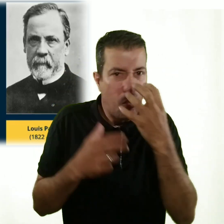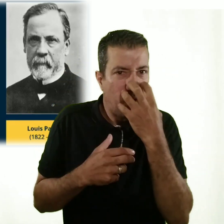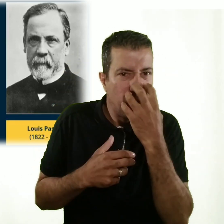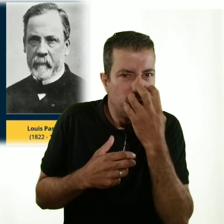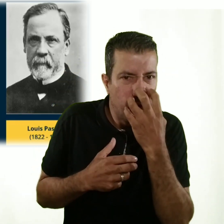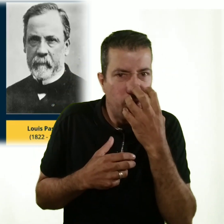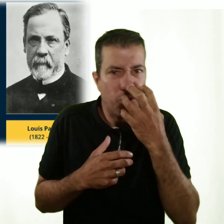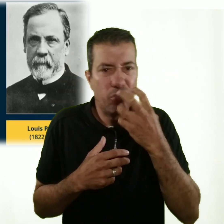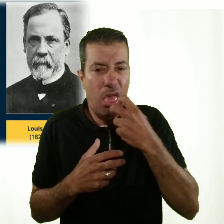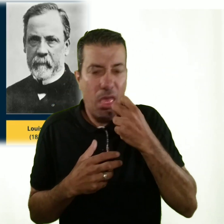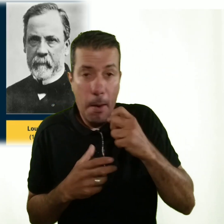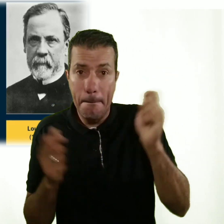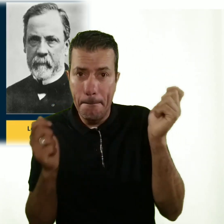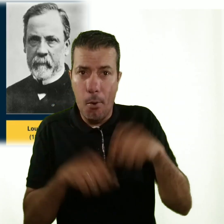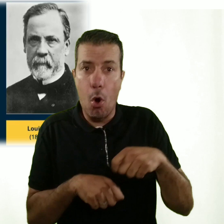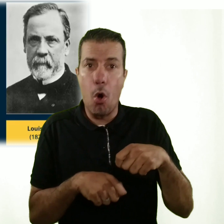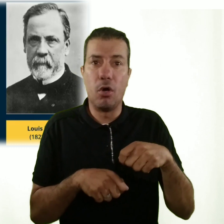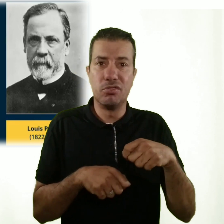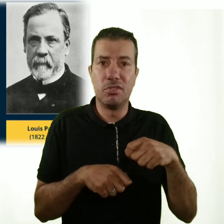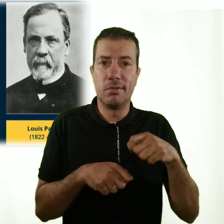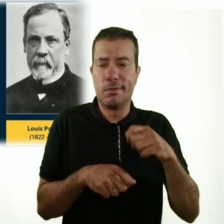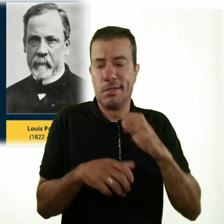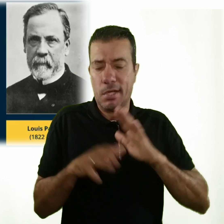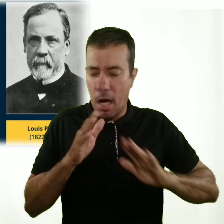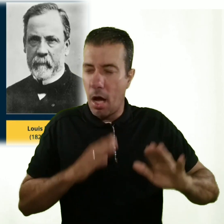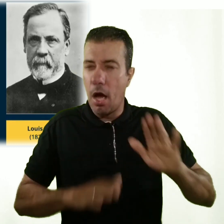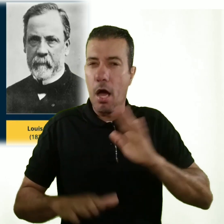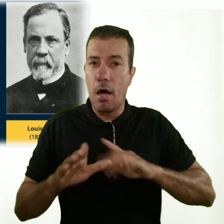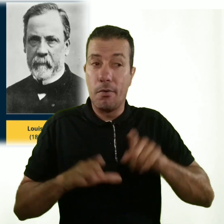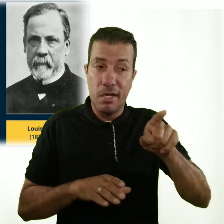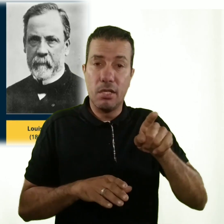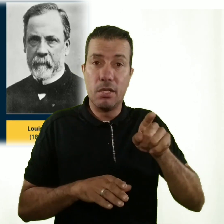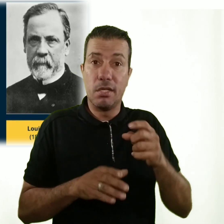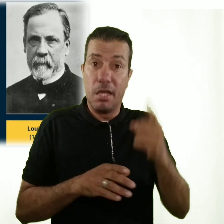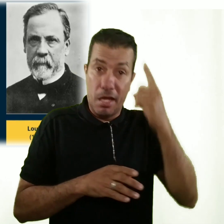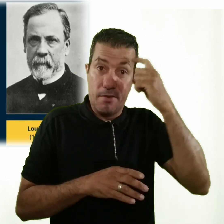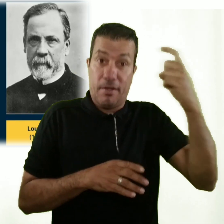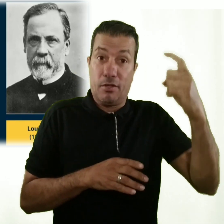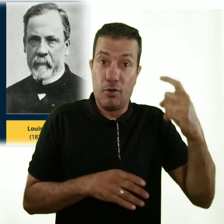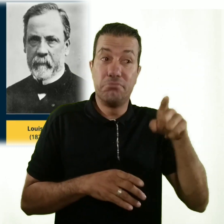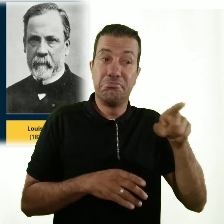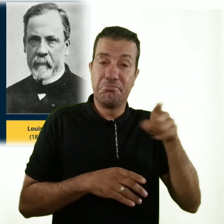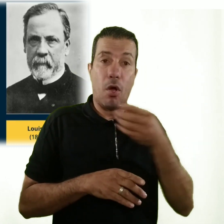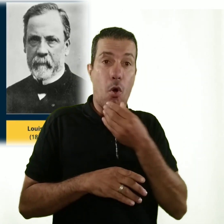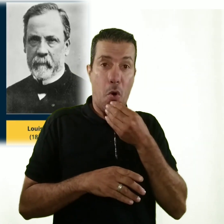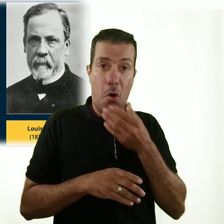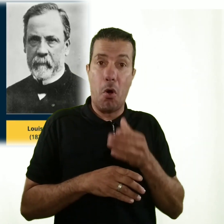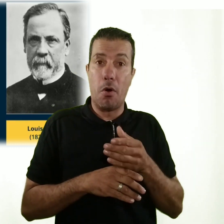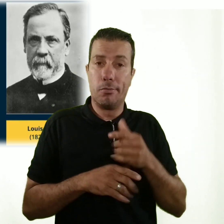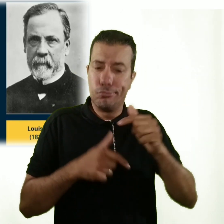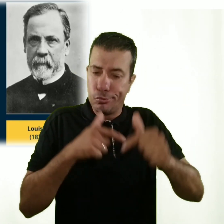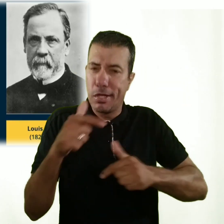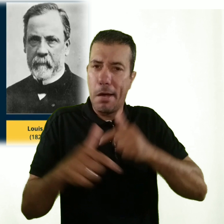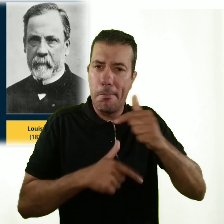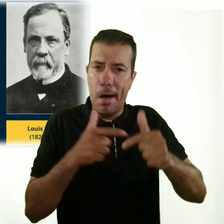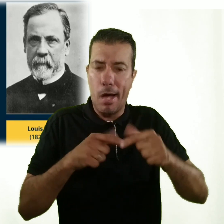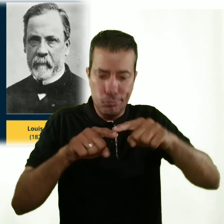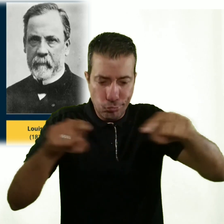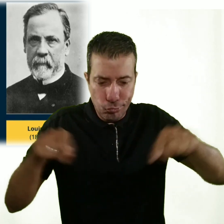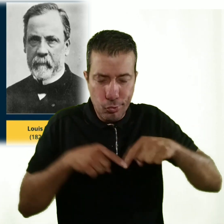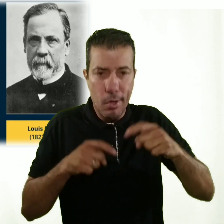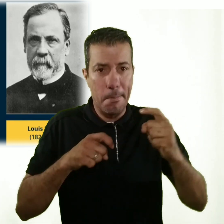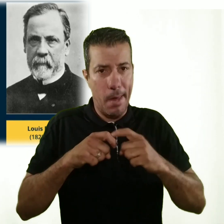você pode ficar tranquilo se você tomar a vacina, porque foi ele que inventou. Mas ele tinha um trabalho numa clínica, onde